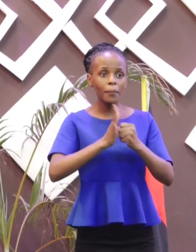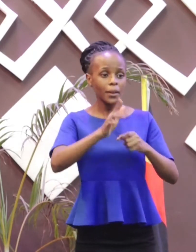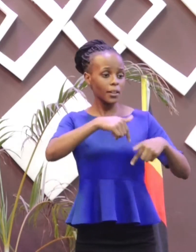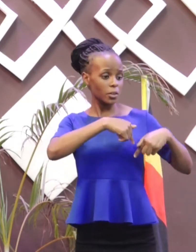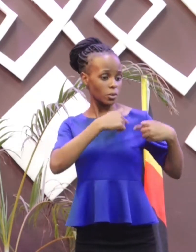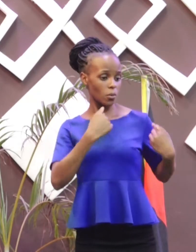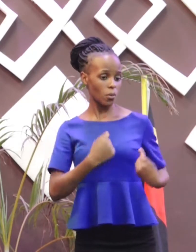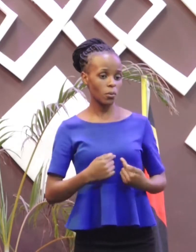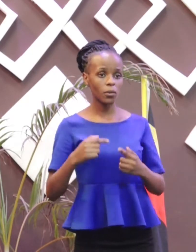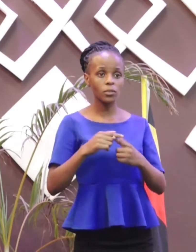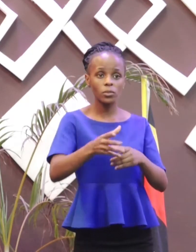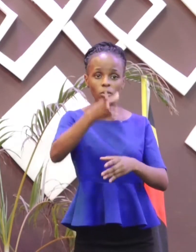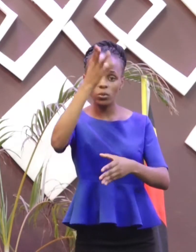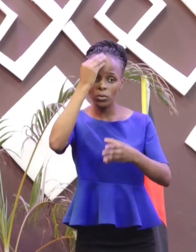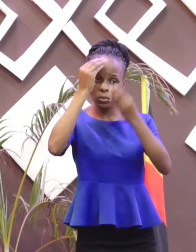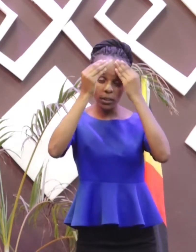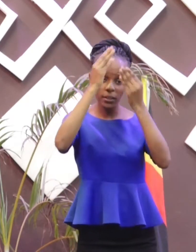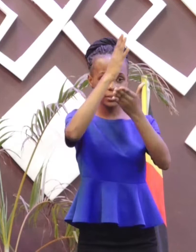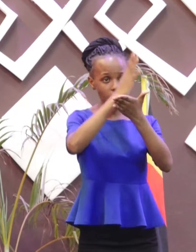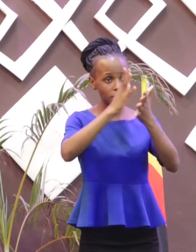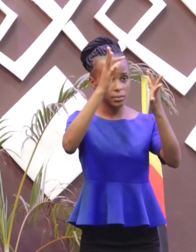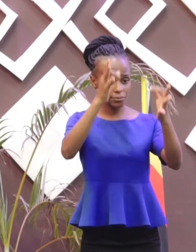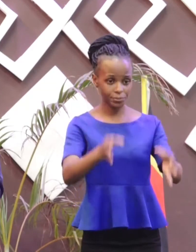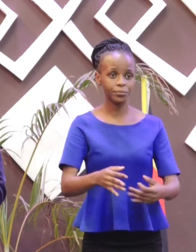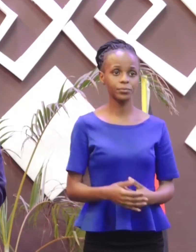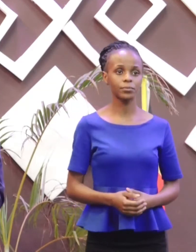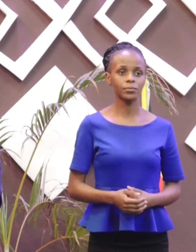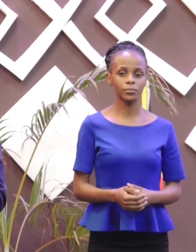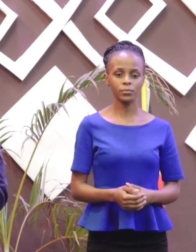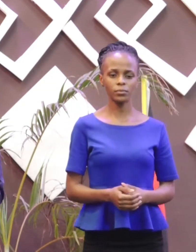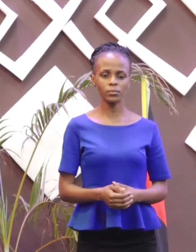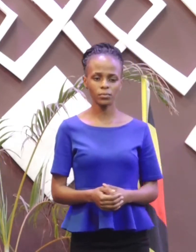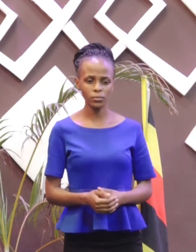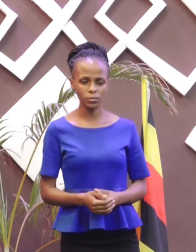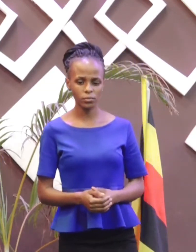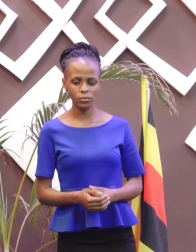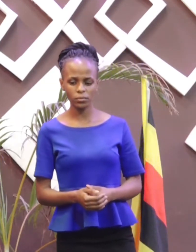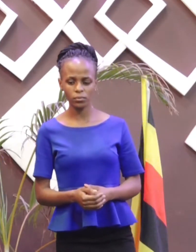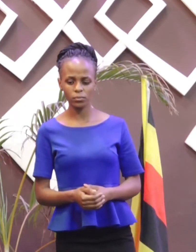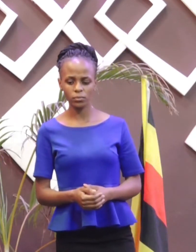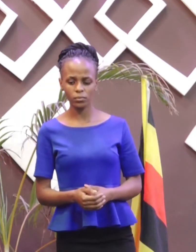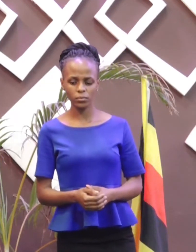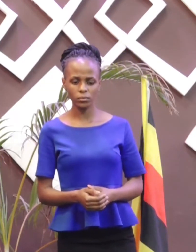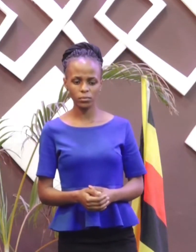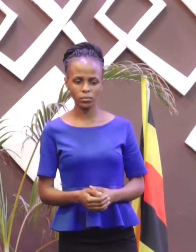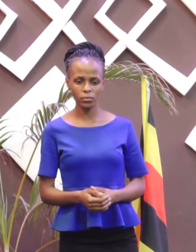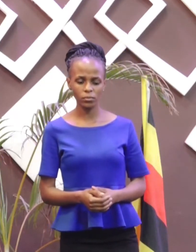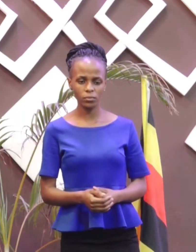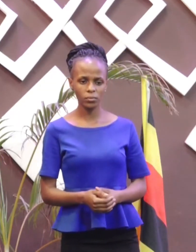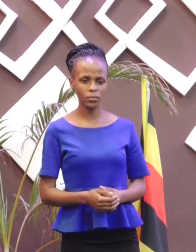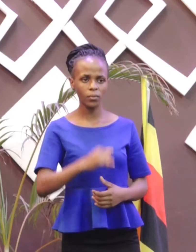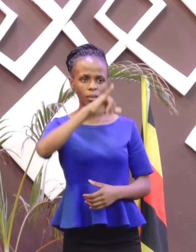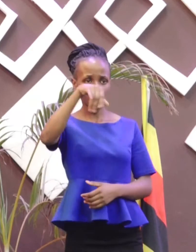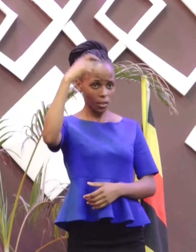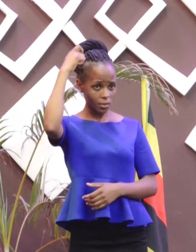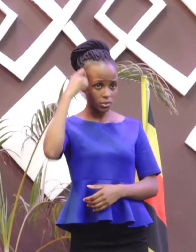some lessons. Leko mutima gwo gubereko na masomo go somesebwa. Joshua